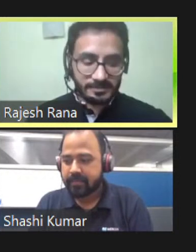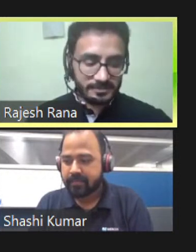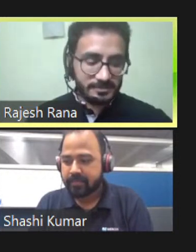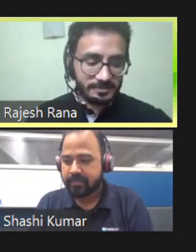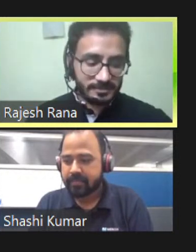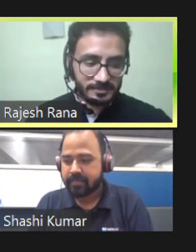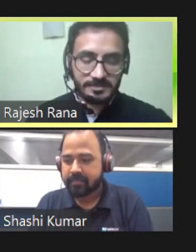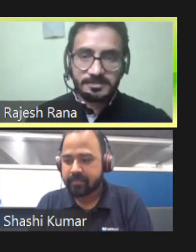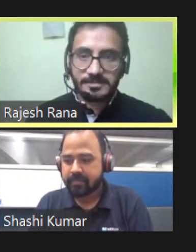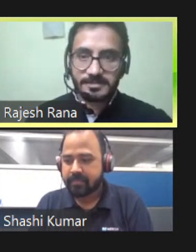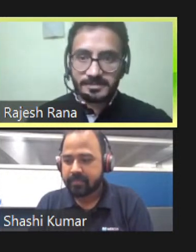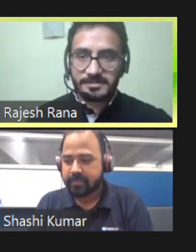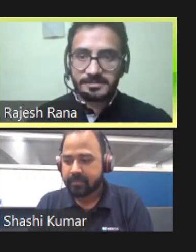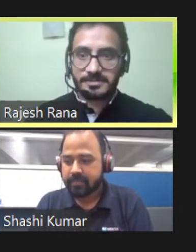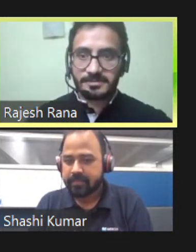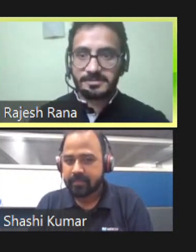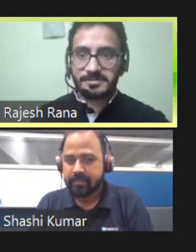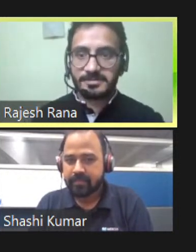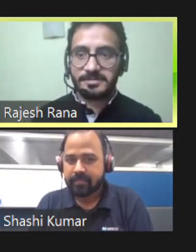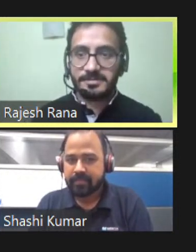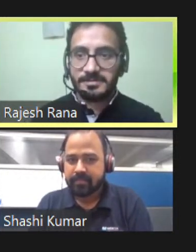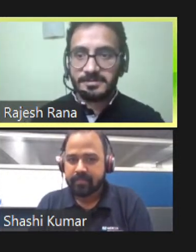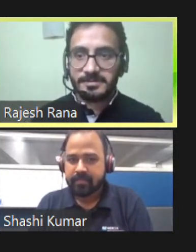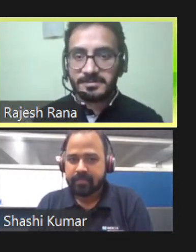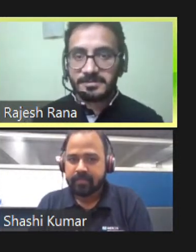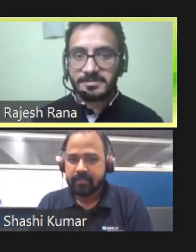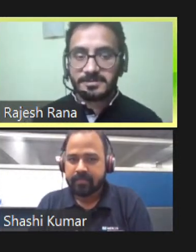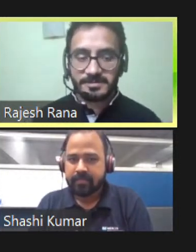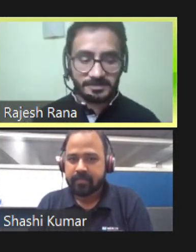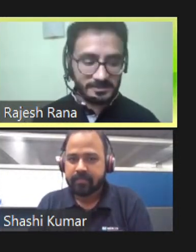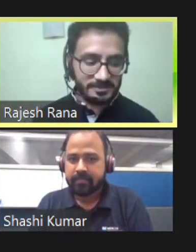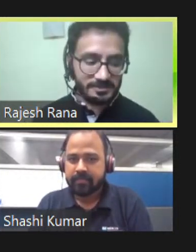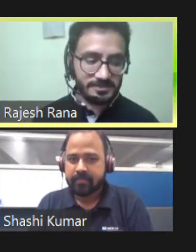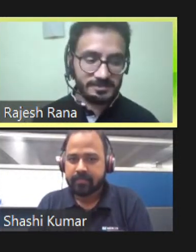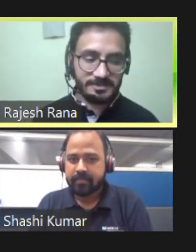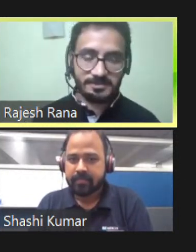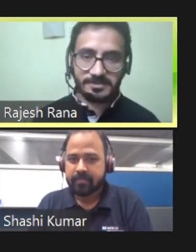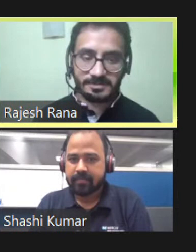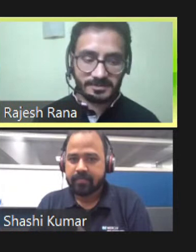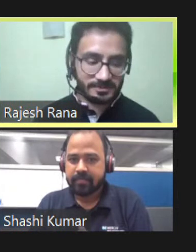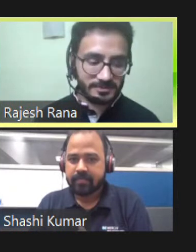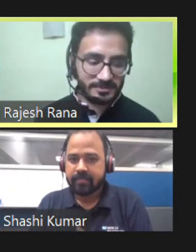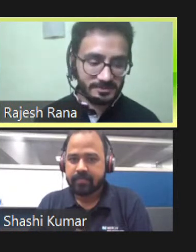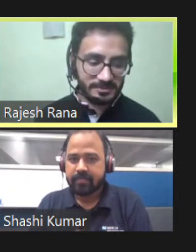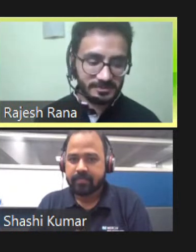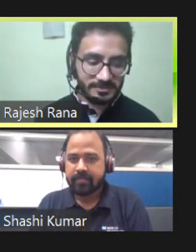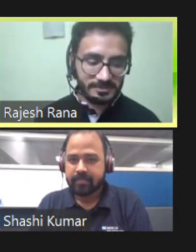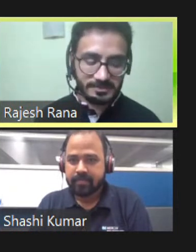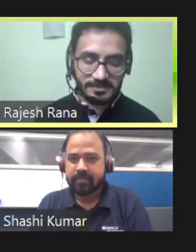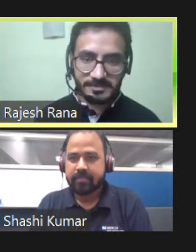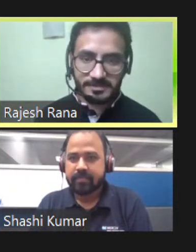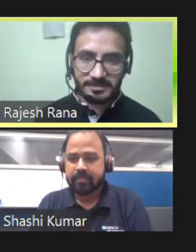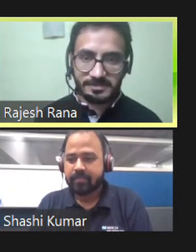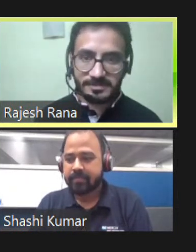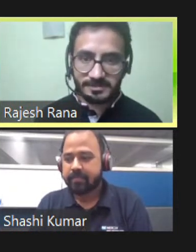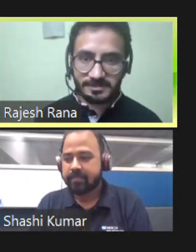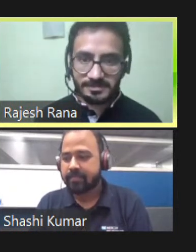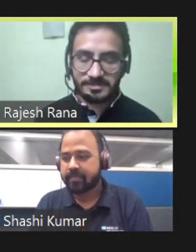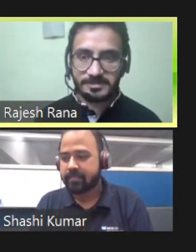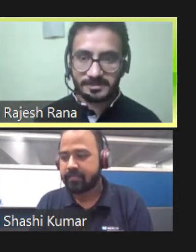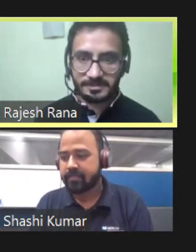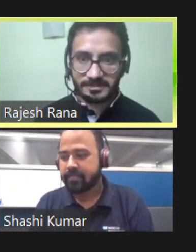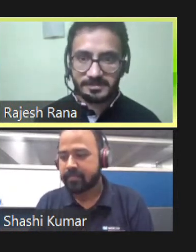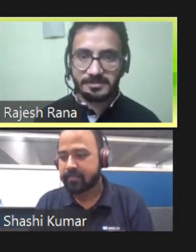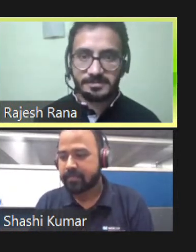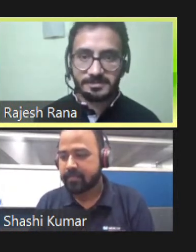ये प्यार रहे पूरा ना रहे थोड़िया मैं उम्र ताई तेरे ना रहा जुड़िया मैं जदों तेरे ख्वाबां वाली